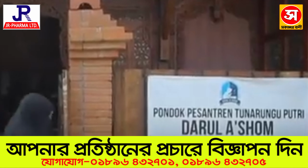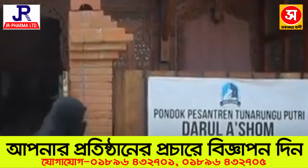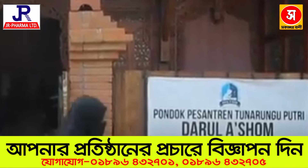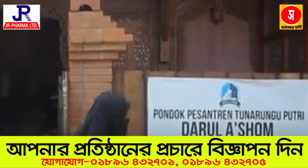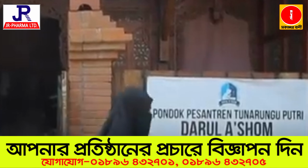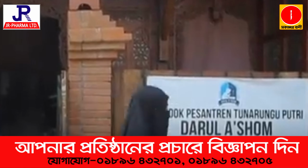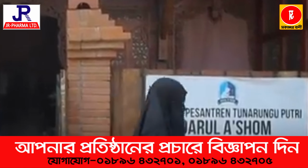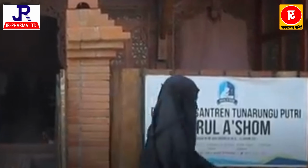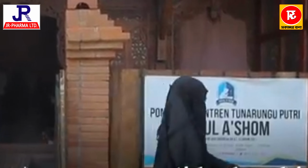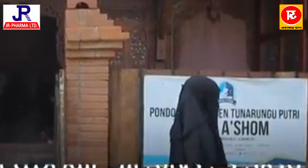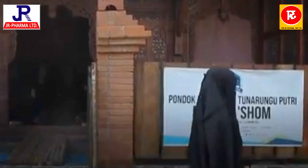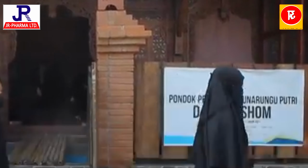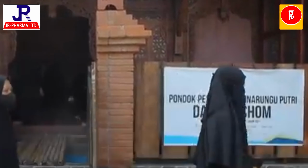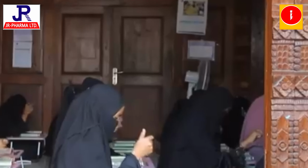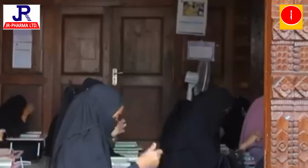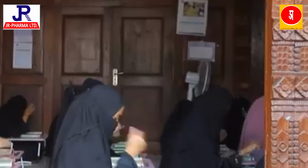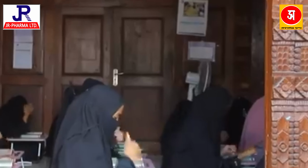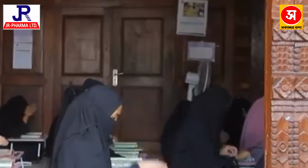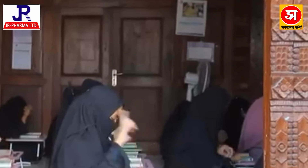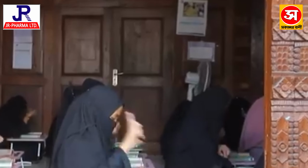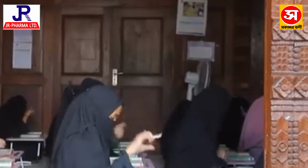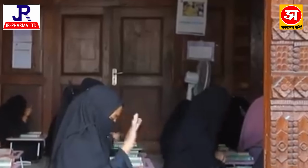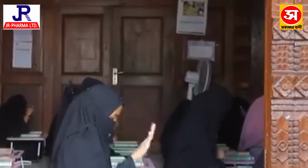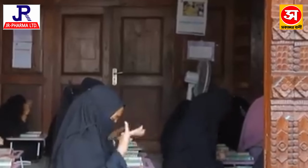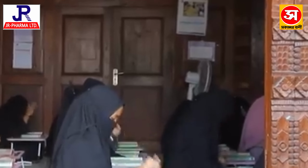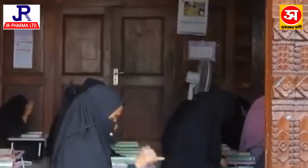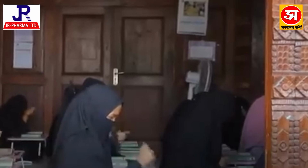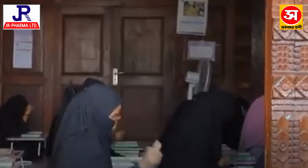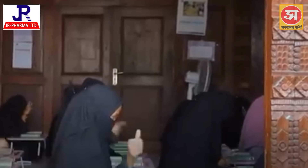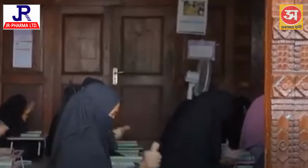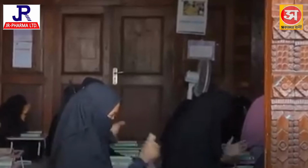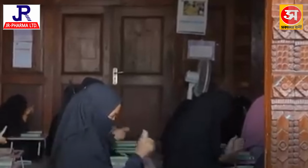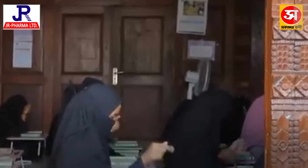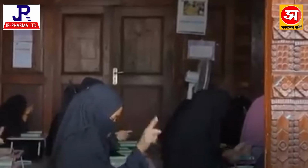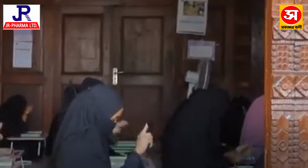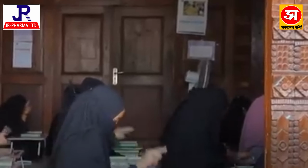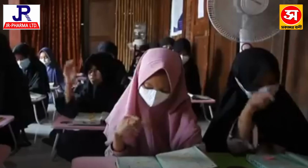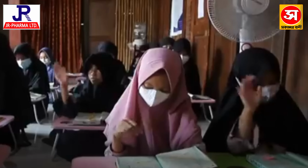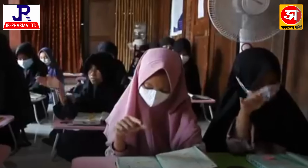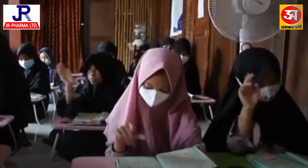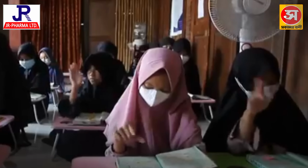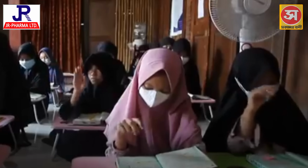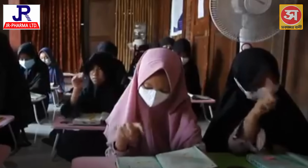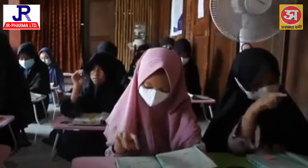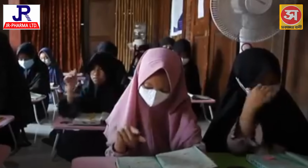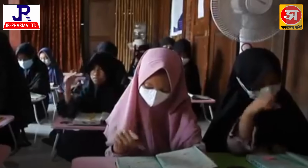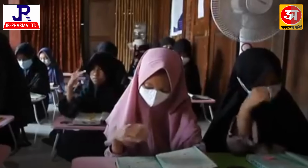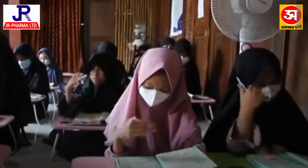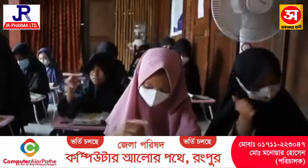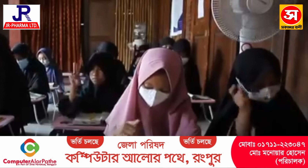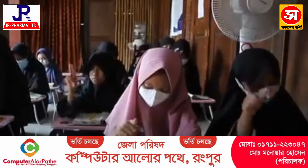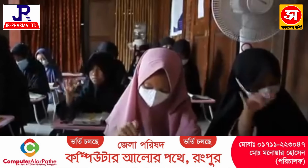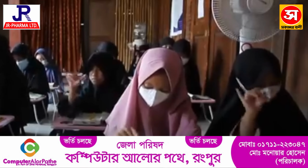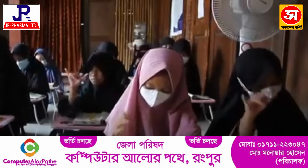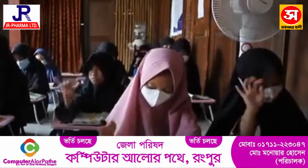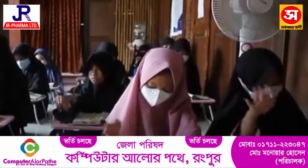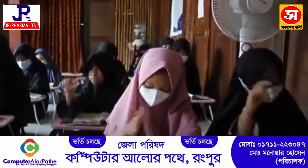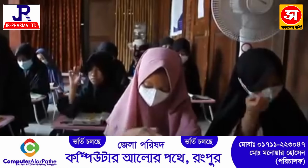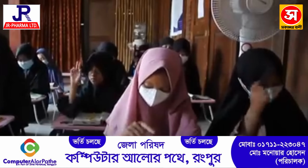সুলাওয়াসি, কালিমান্তা, আচেহ, বালি, মাদুরার সব জায়গা থেকে মানুষজন পড়তে আসছেন। ঘরে ঘরে কোরআনের আলো এভাবেই ছড়িয়ে